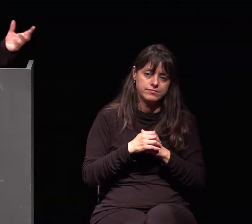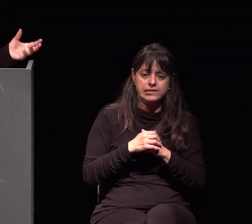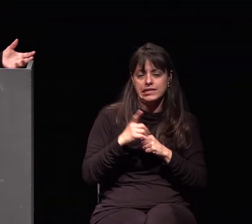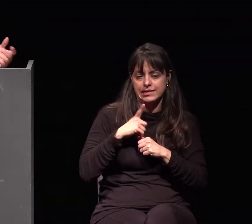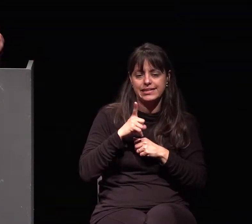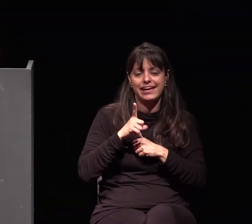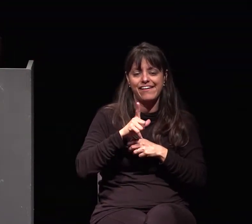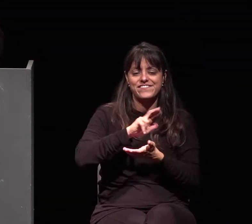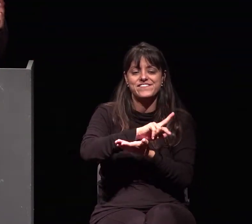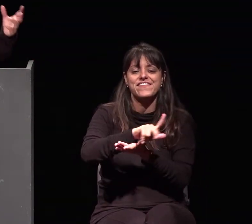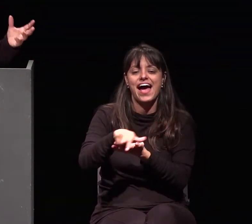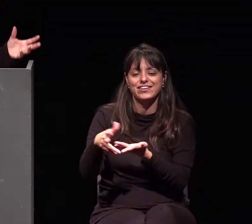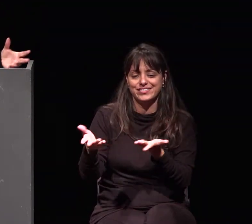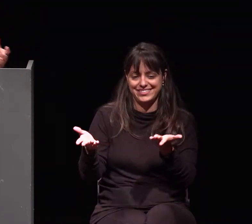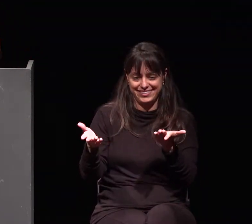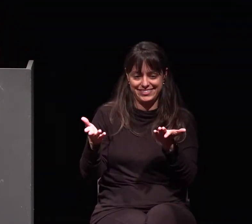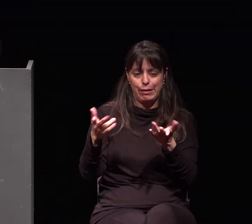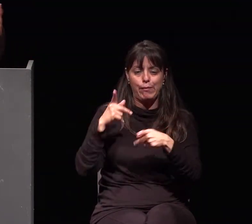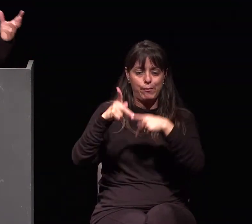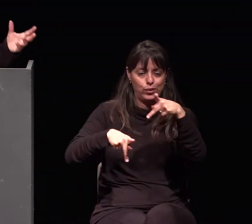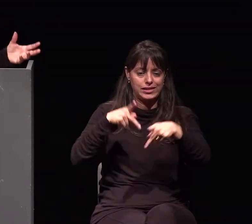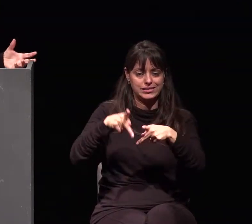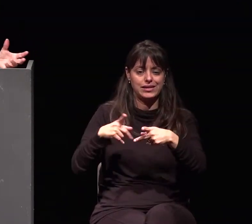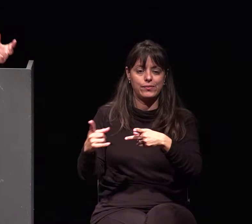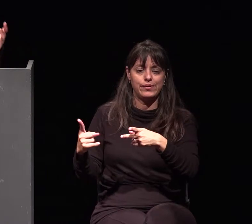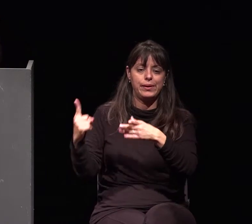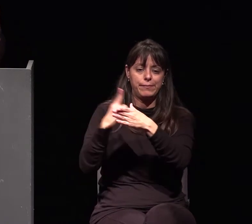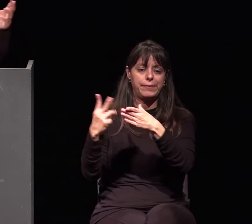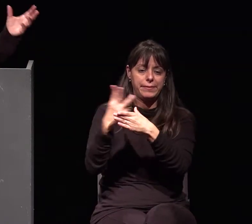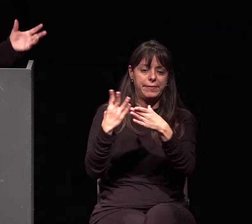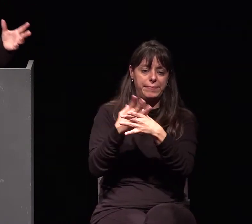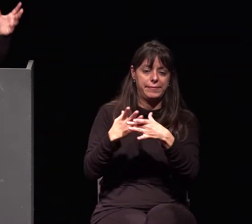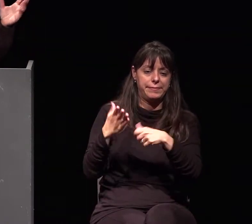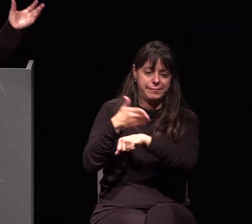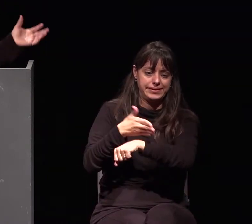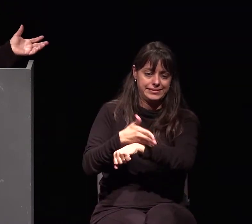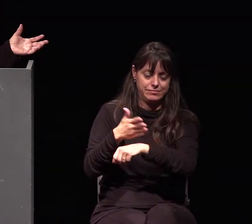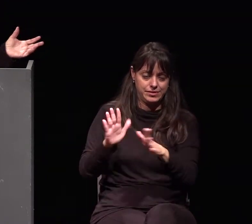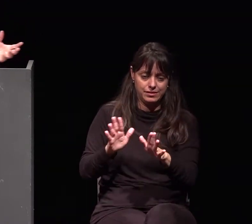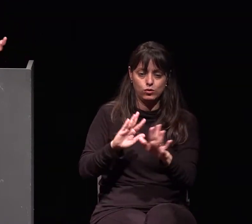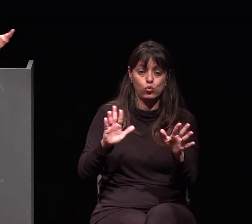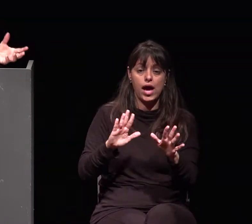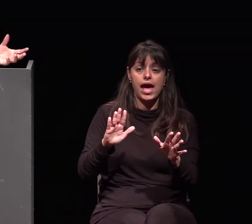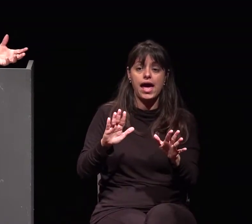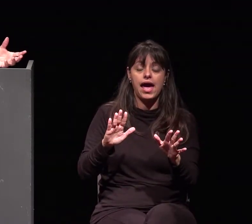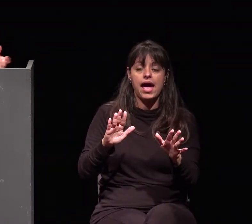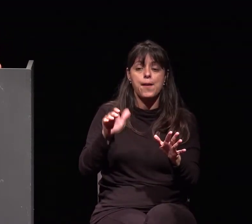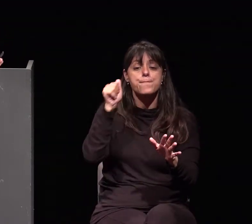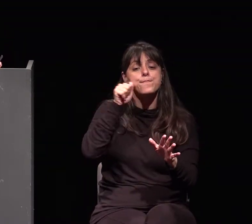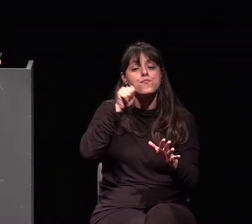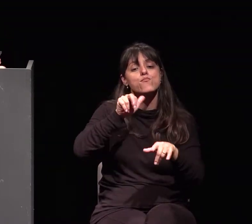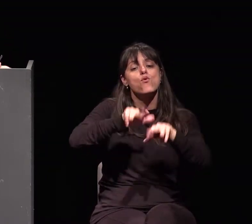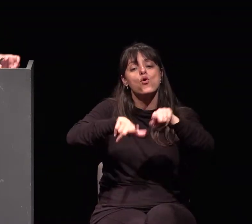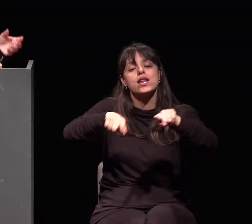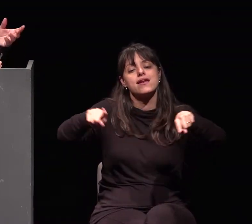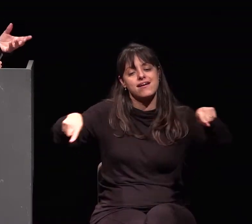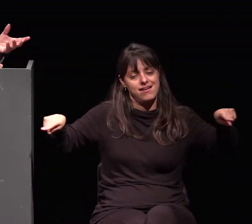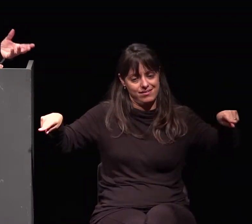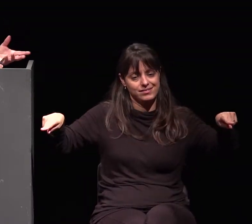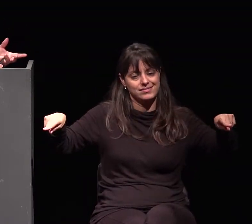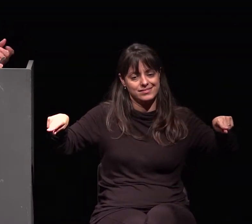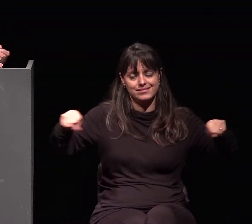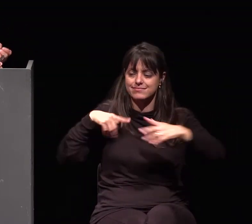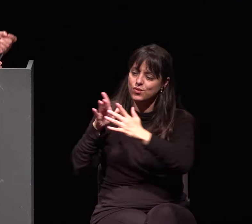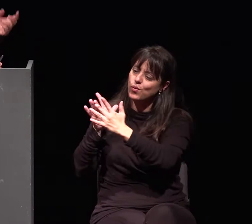várias camadas da população, as mulheres não são iguais. Eu não estou falando a mulher, mas as mulheres com as quais a